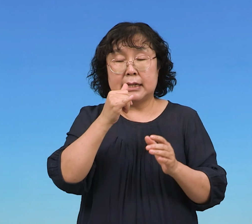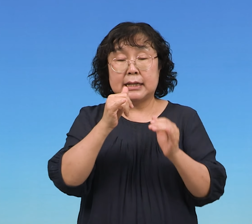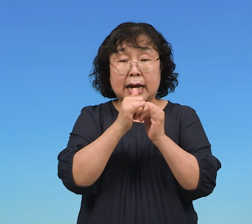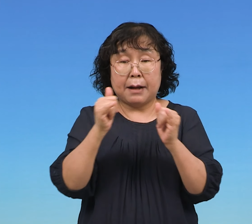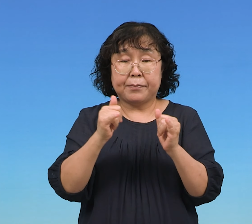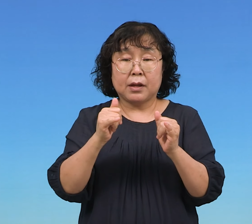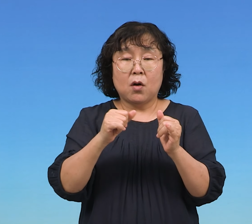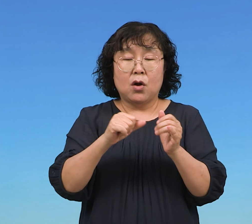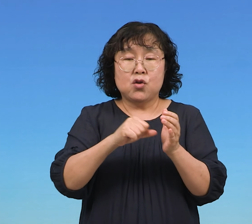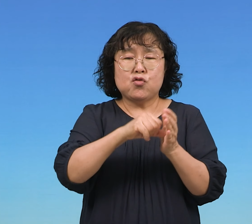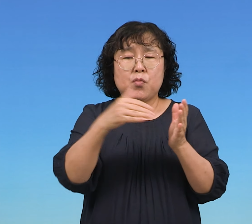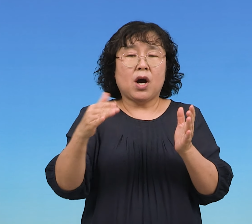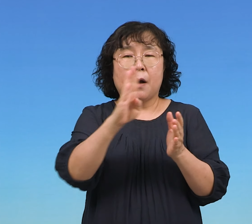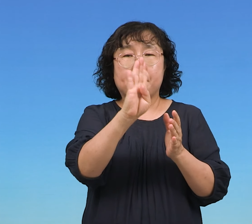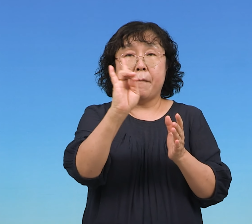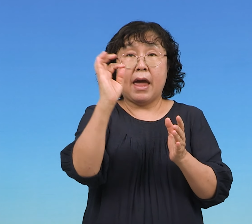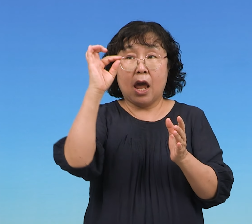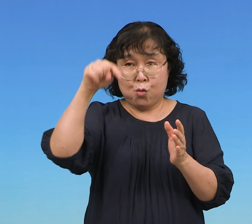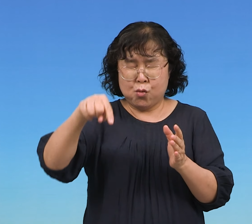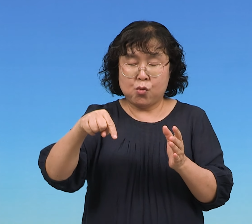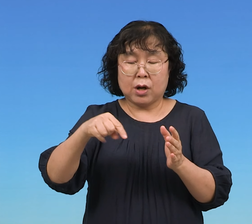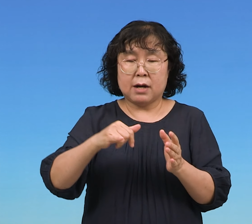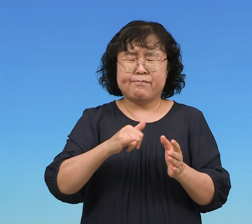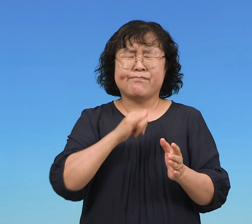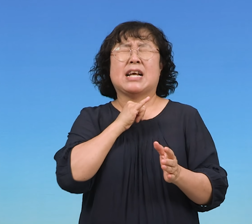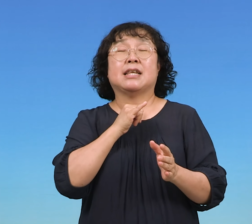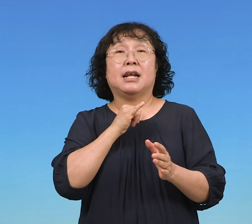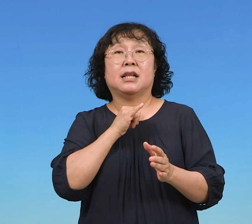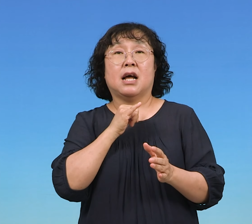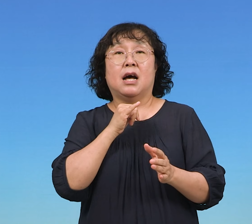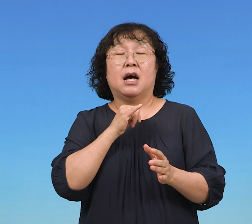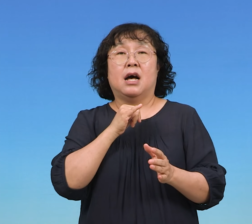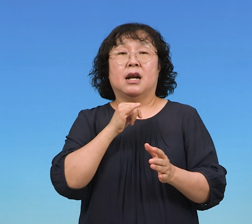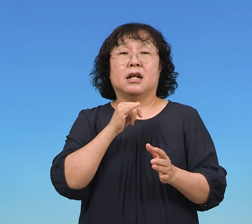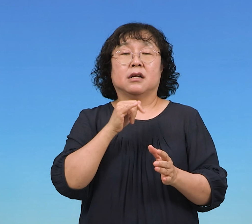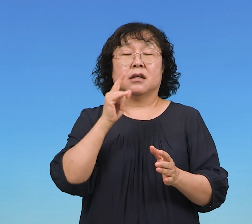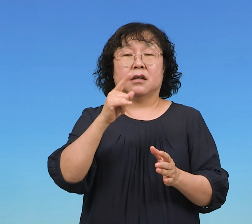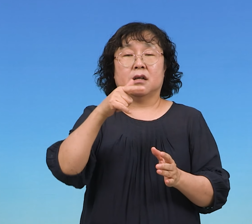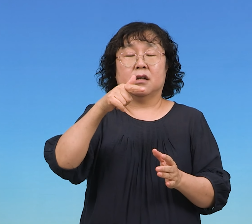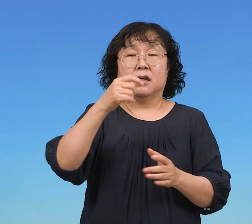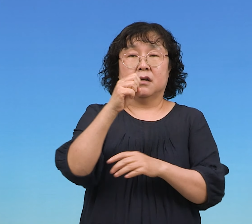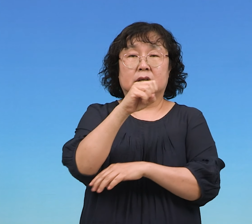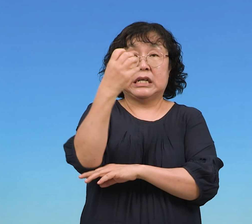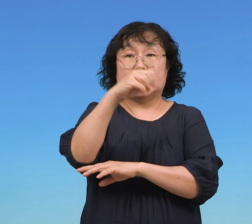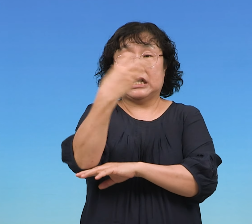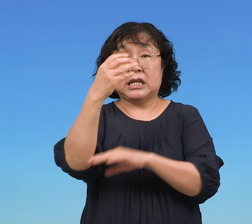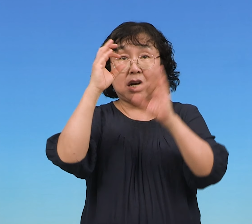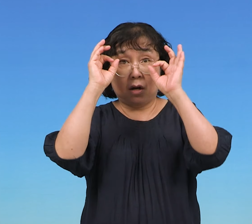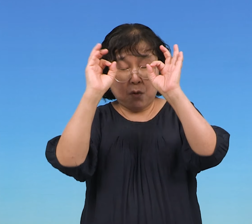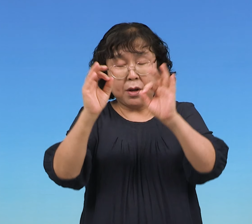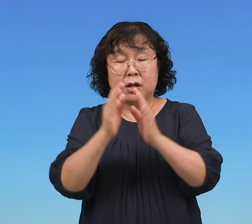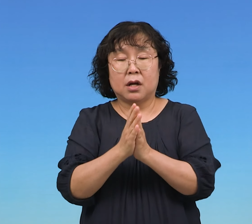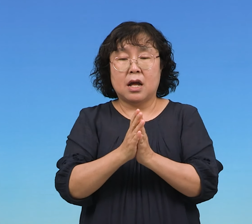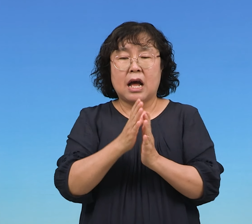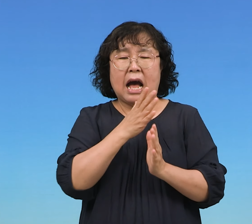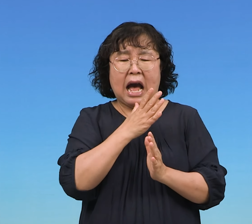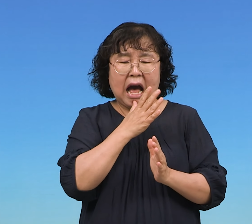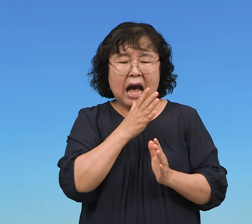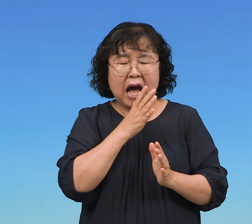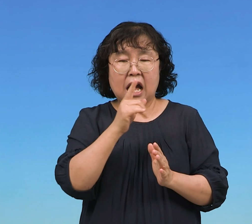탤런트가 자살을 했다, 그런 기사를 보면 저는 항상 나만이 생각이 나요. 이분도 화려한